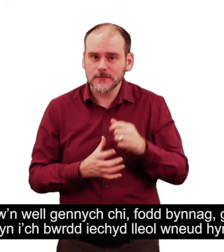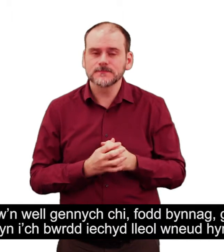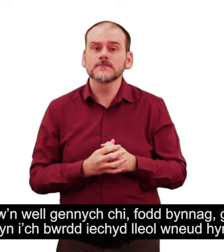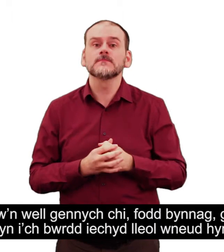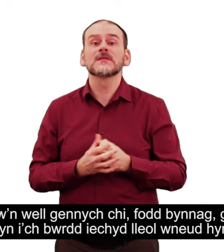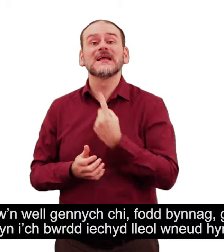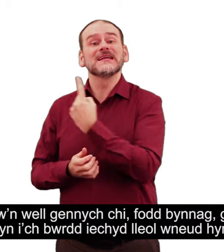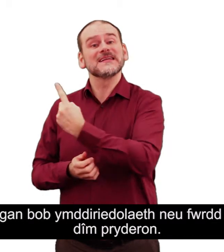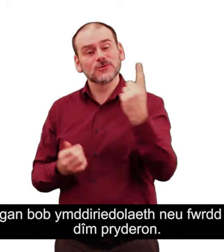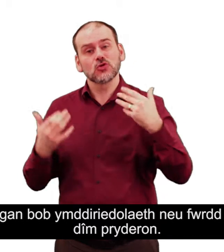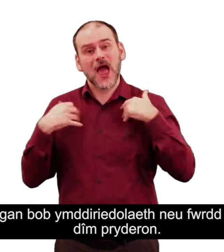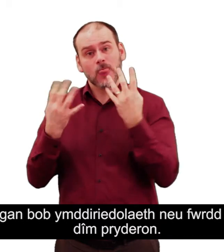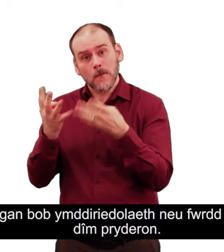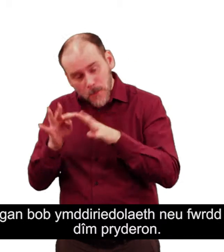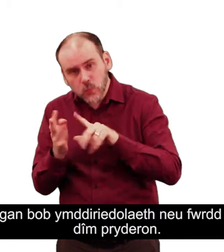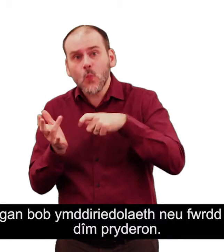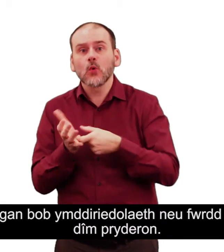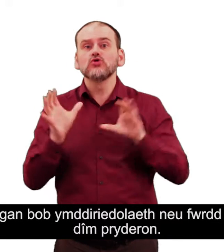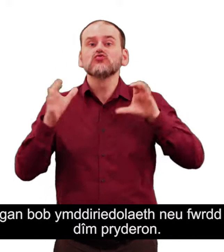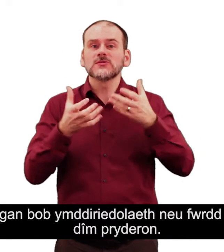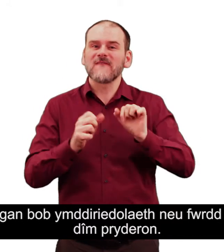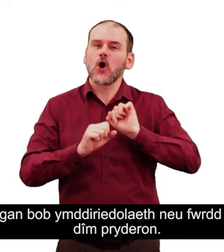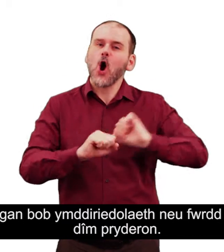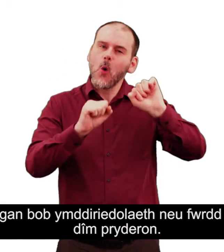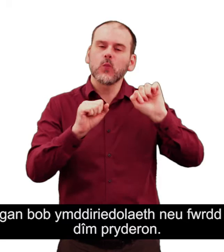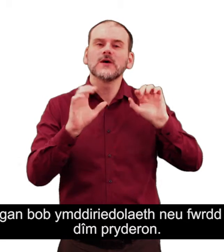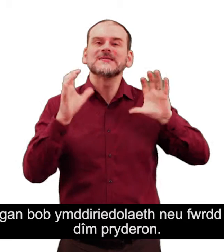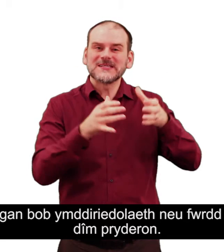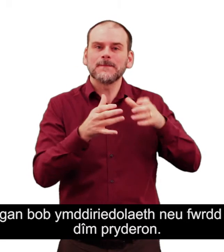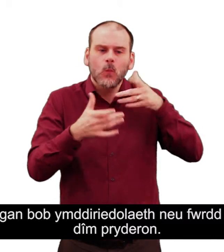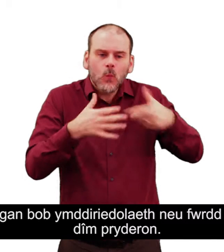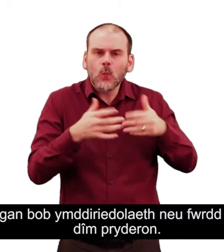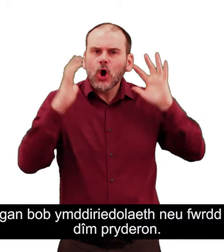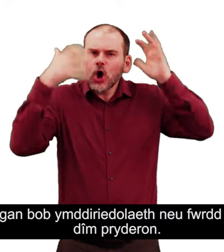lleol wneud hynny. Mae gan bob ymddiriedolaeth neu fwrdd iechyd dîm pryderon.